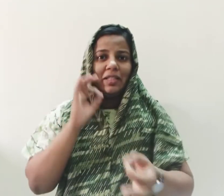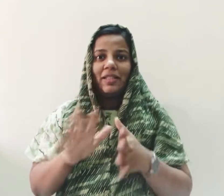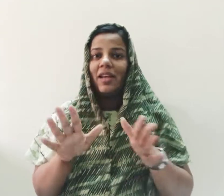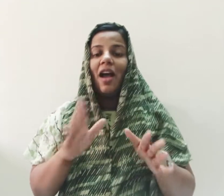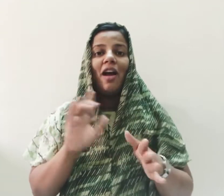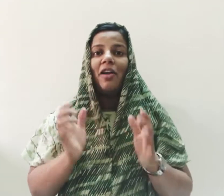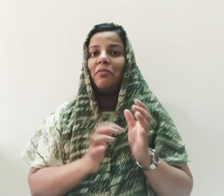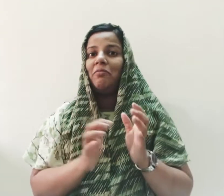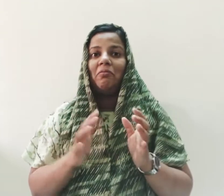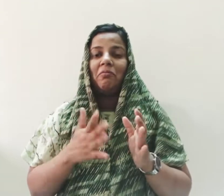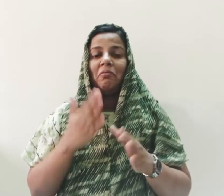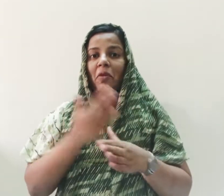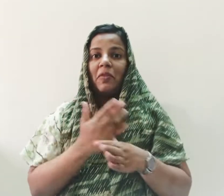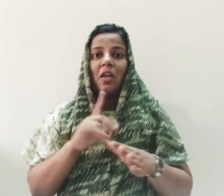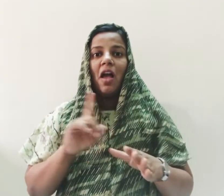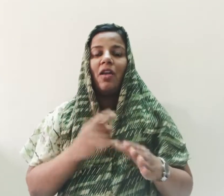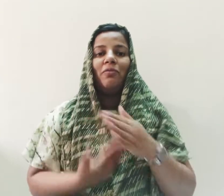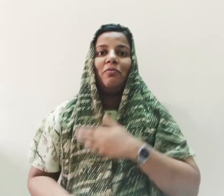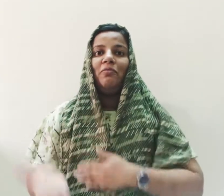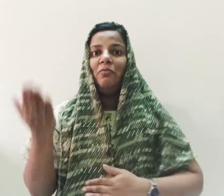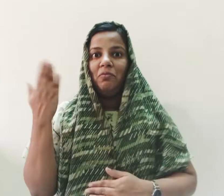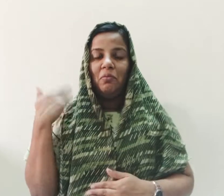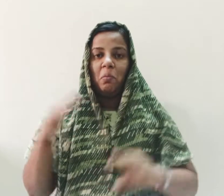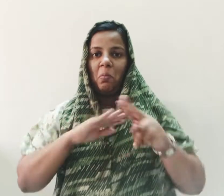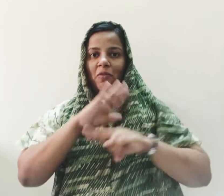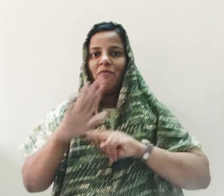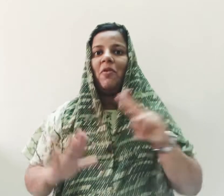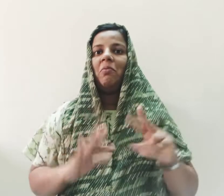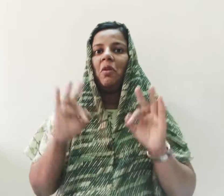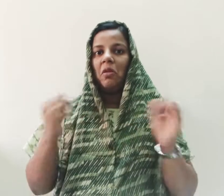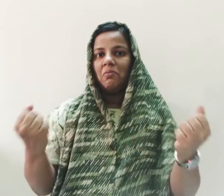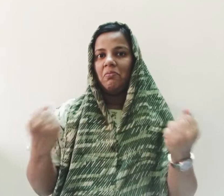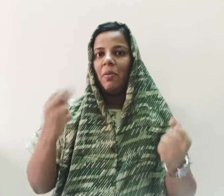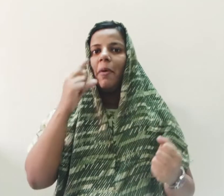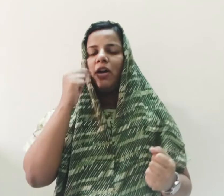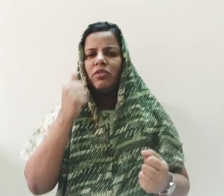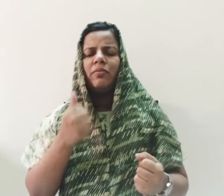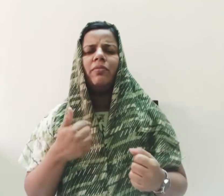ചെയ്ത് ദേശത്തിന് ന്യായവിധി പ്രസംഗിച്ച പ്രവാചകനായ ഏലിയാവ്. അപ്പോൾ ഏലിയാവ് വെച്ചു, ഞാൻ നിന്നിൽ നിന്ന്